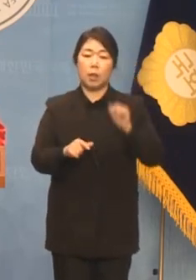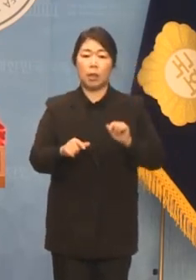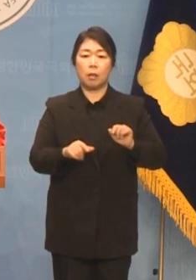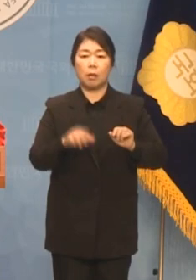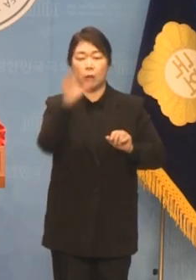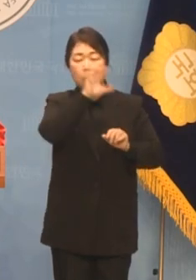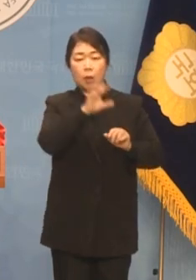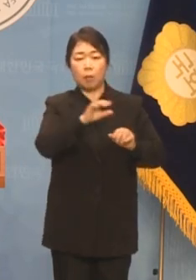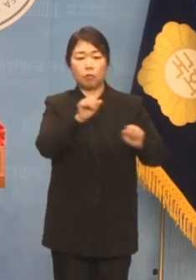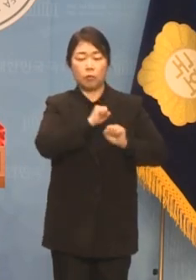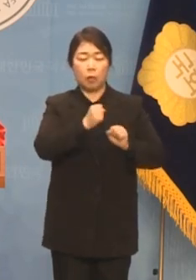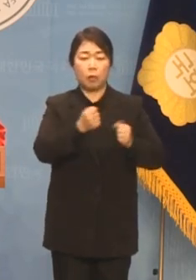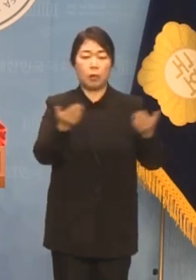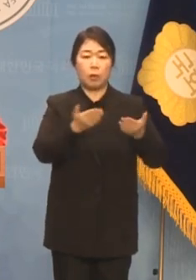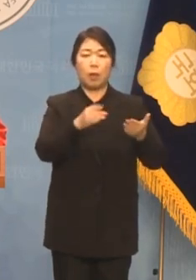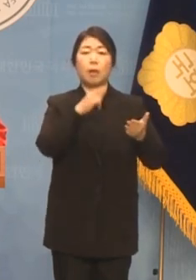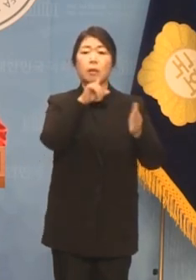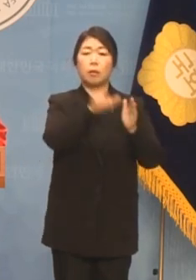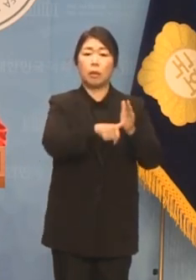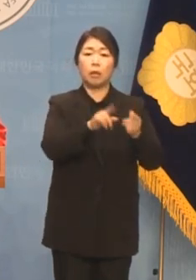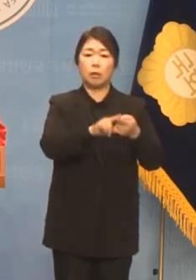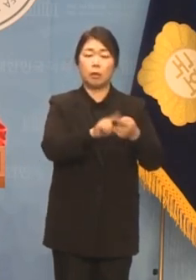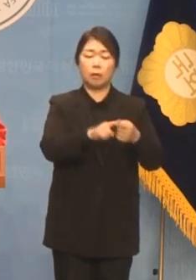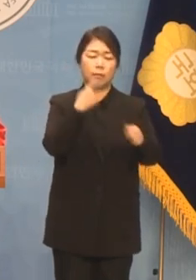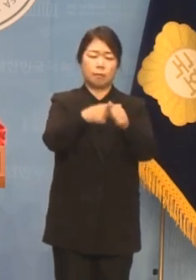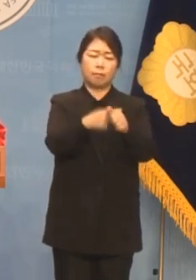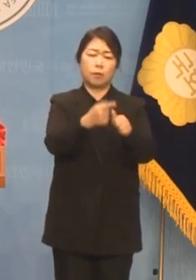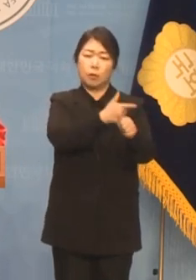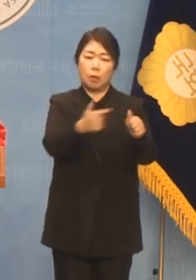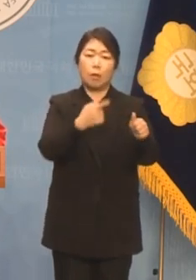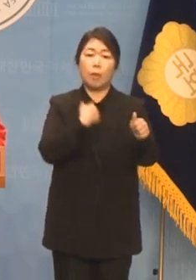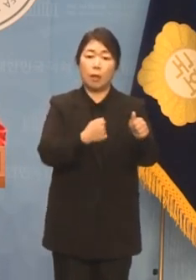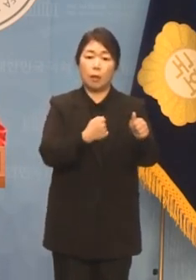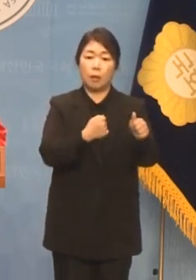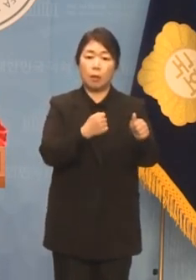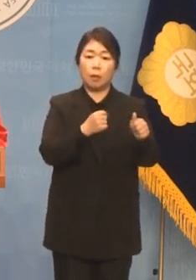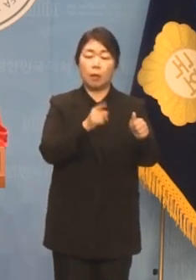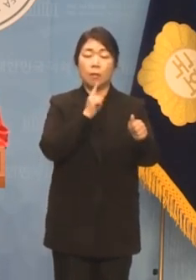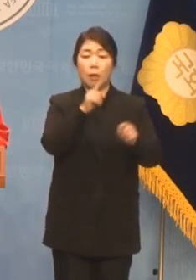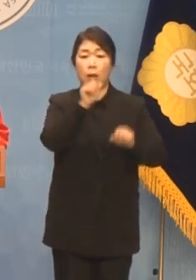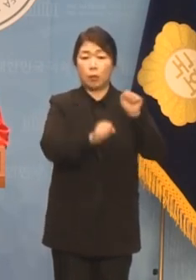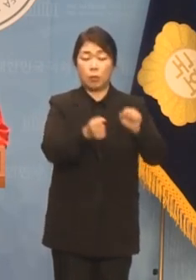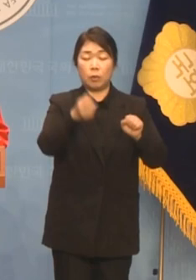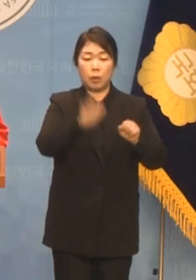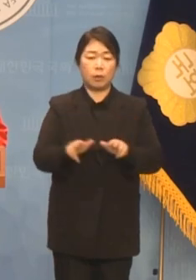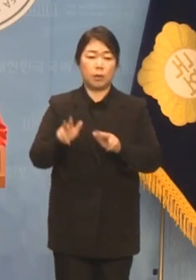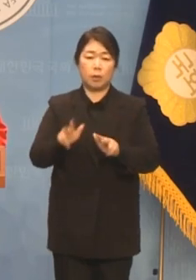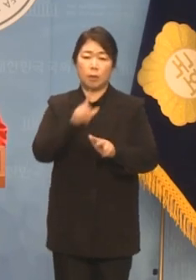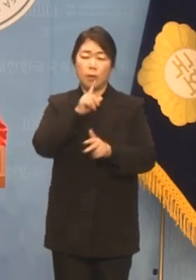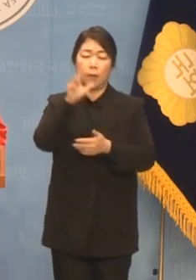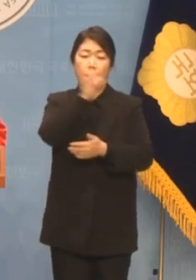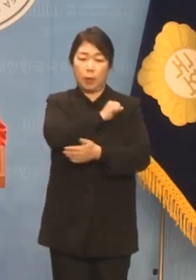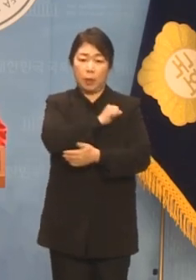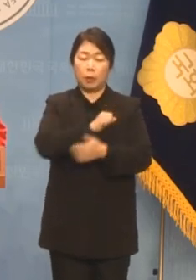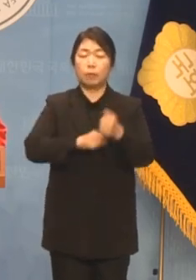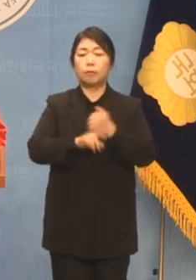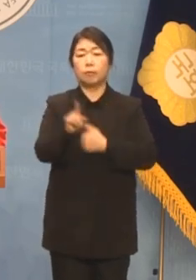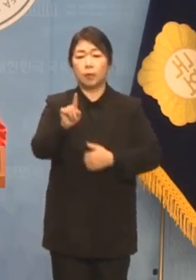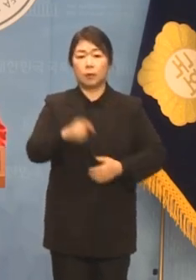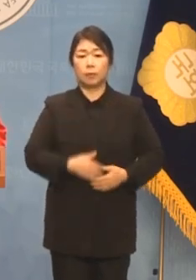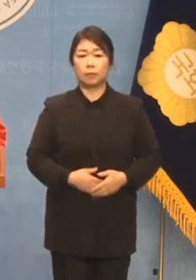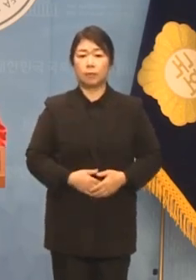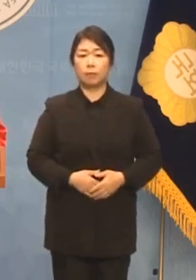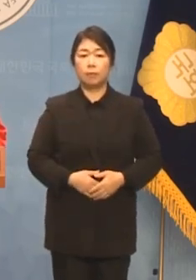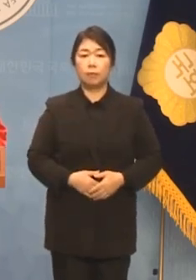사라며 맹비난했던 것과는 사뭇 대비된 는 모습입니다 이대표 이번